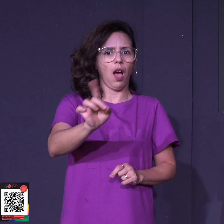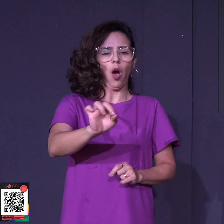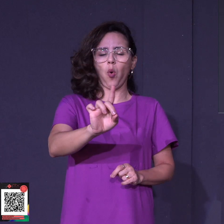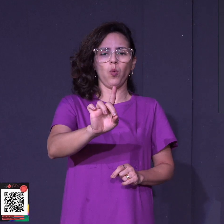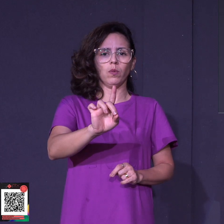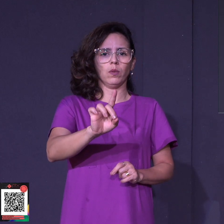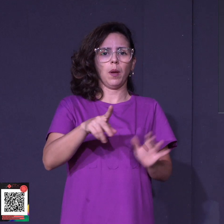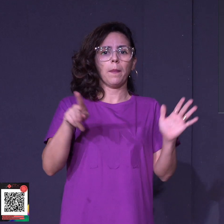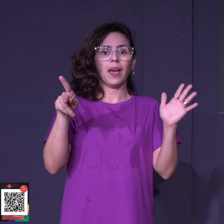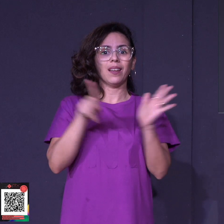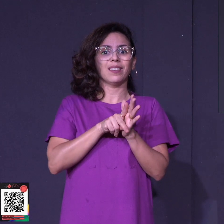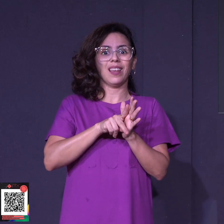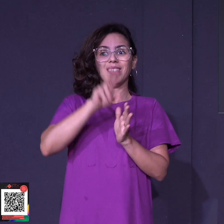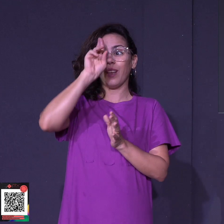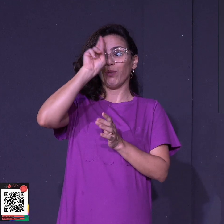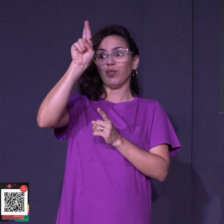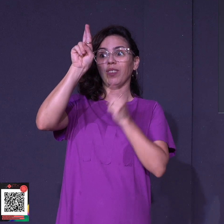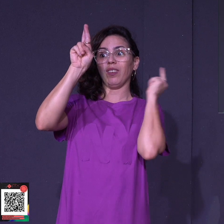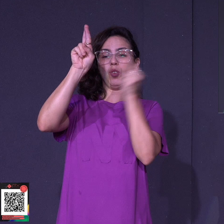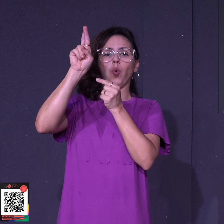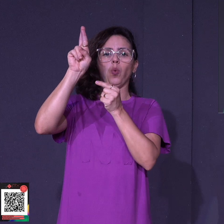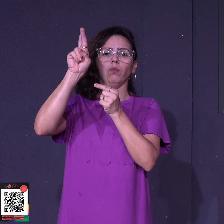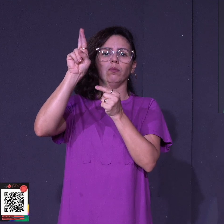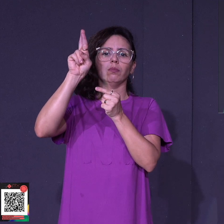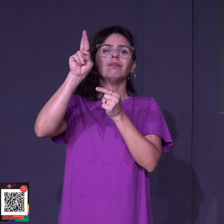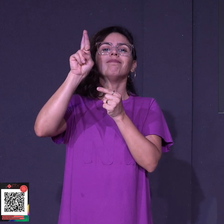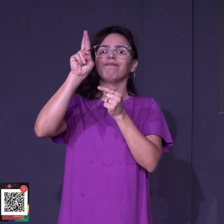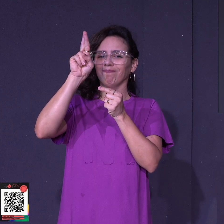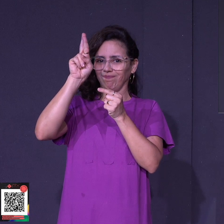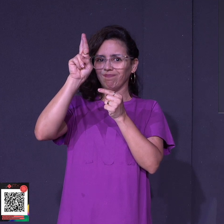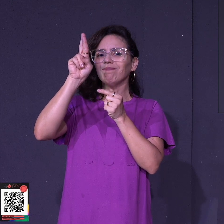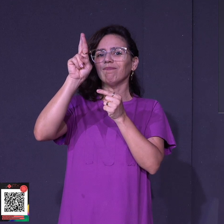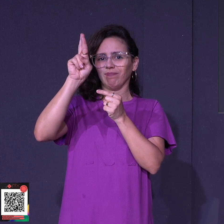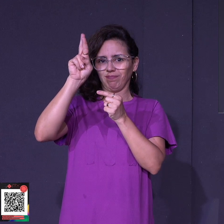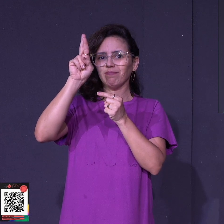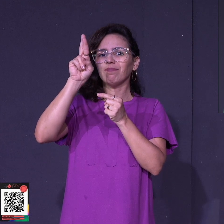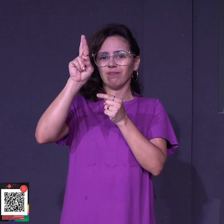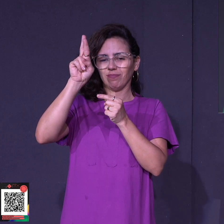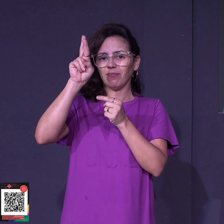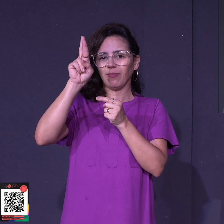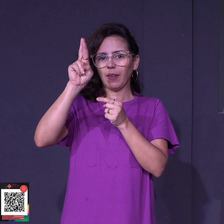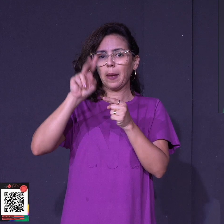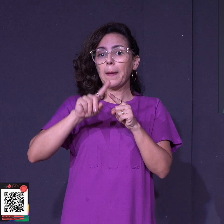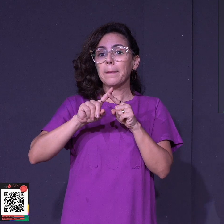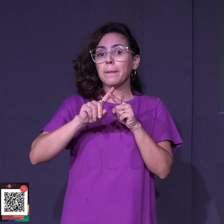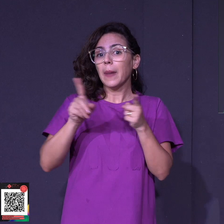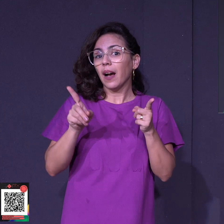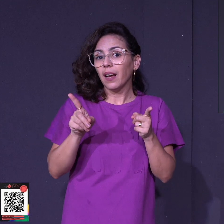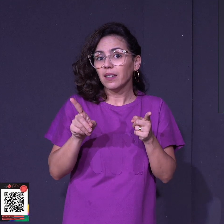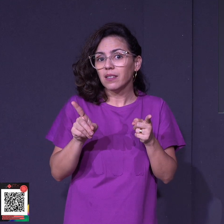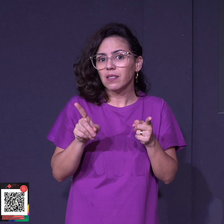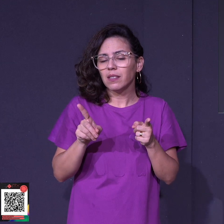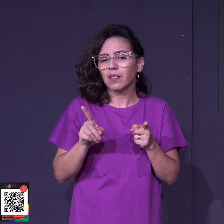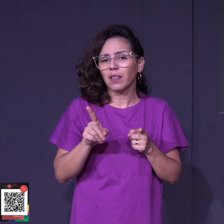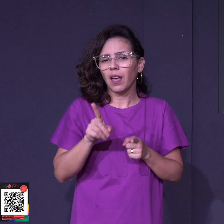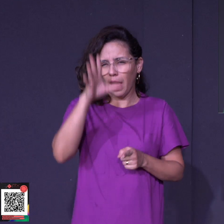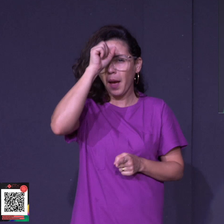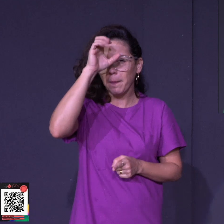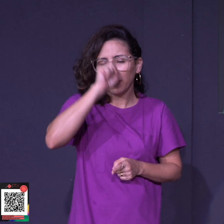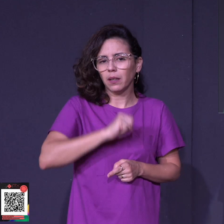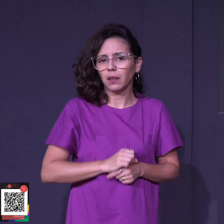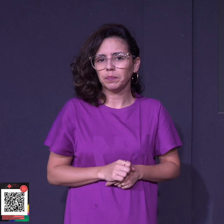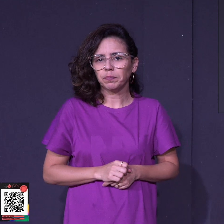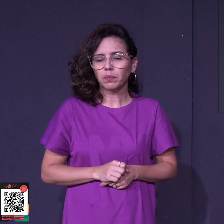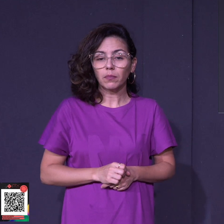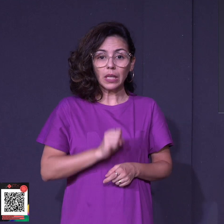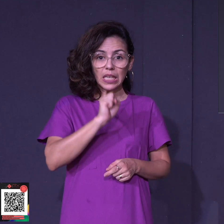vem para mim e para você, o caldo engrossa. Ao contrário, agora é para mim e para você. Se o teu inimigo tiver fome, deixa o